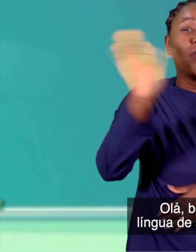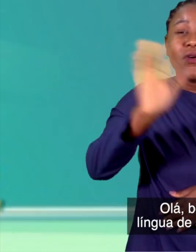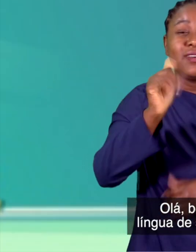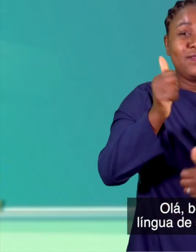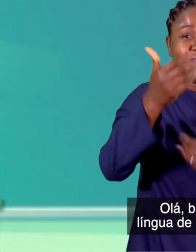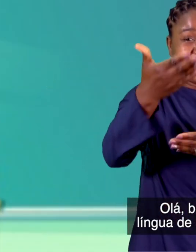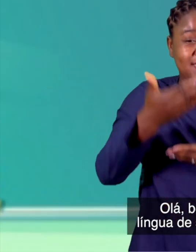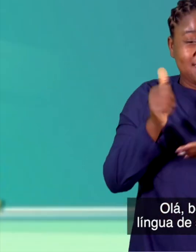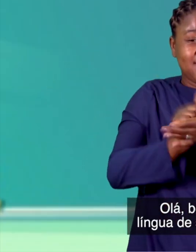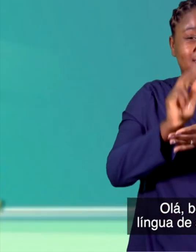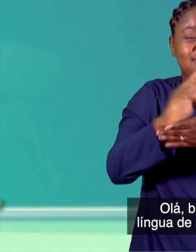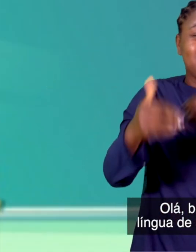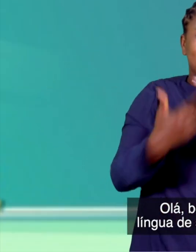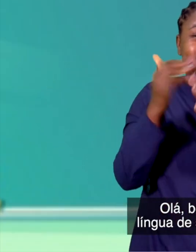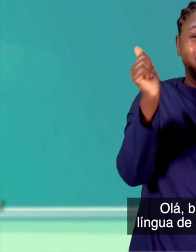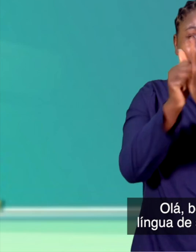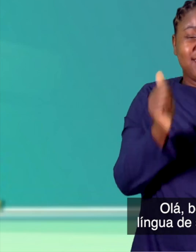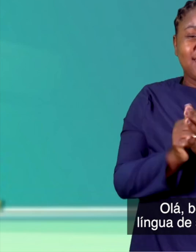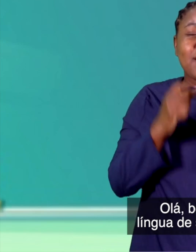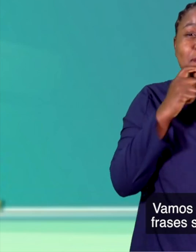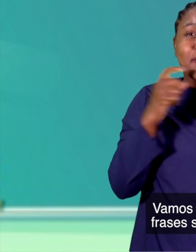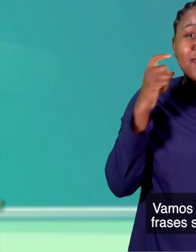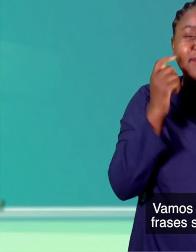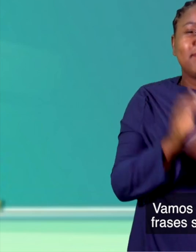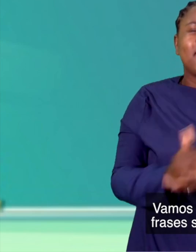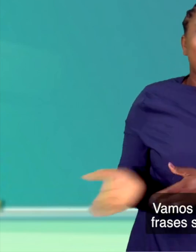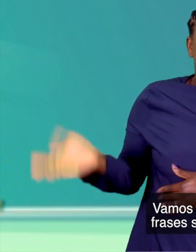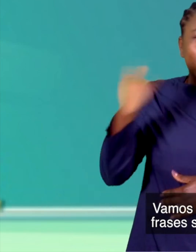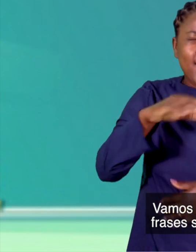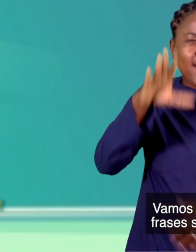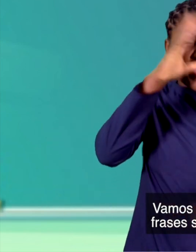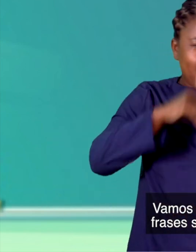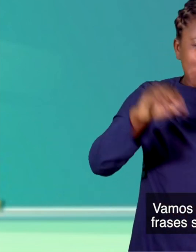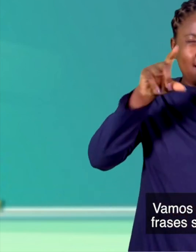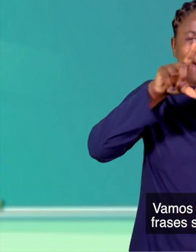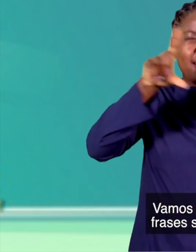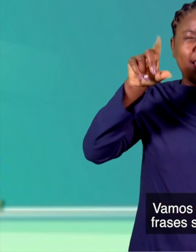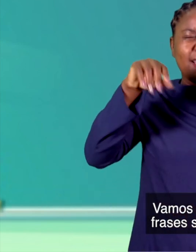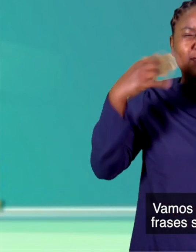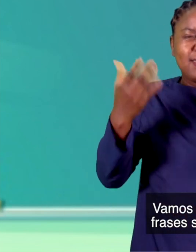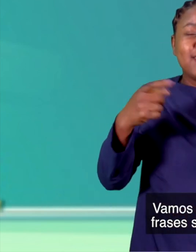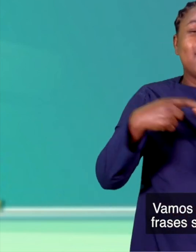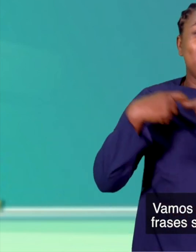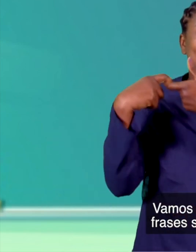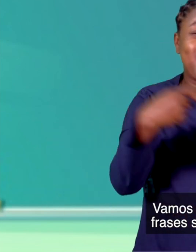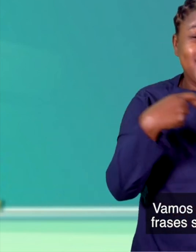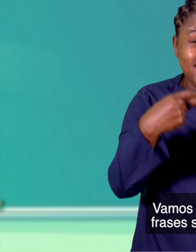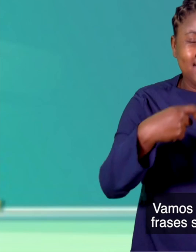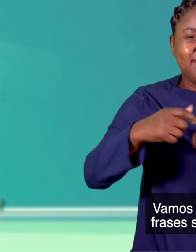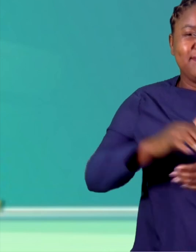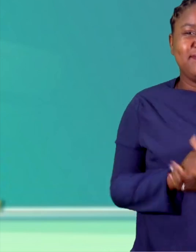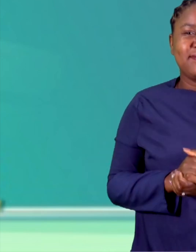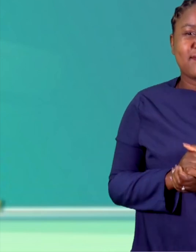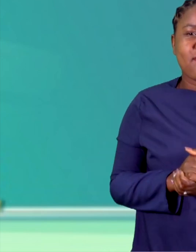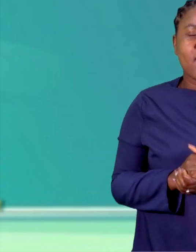Olá! Bem-vindo à aula de Língua de Sinais de Moçambique. Vamos aprender a construir frases simples e